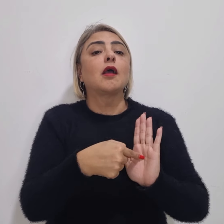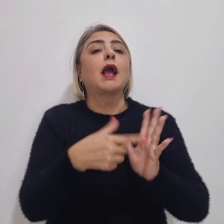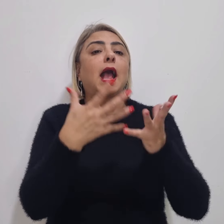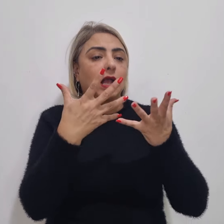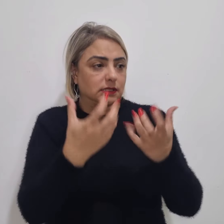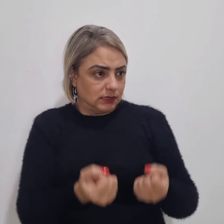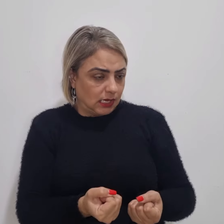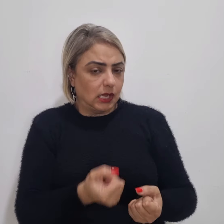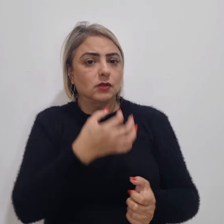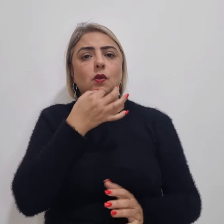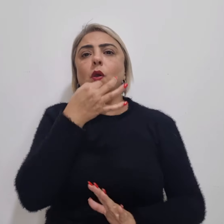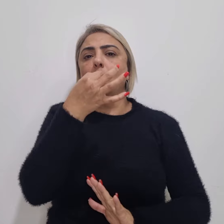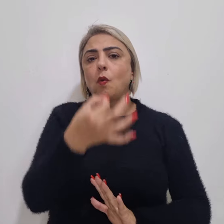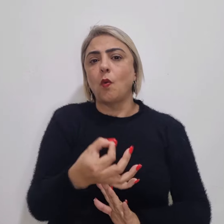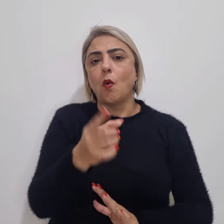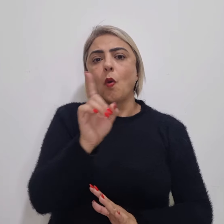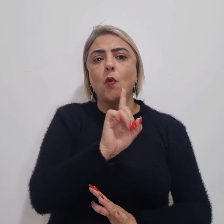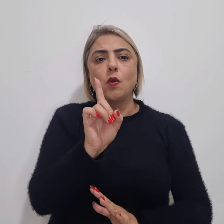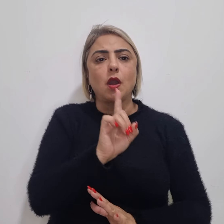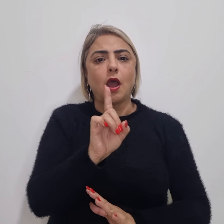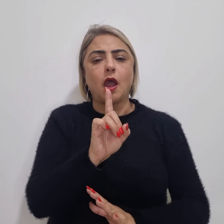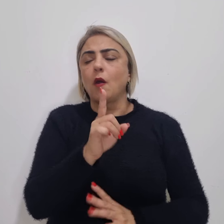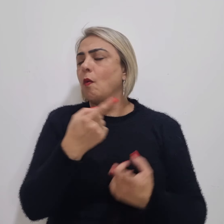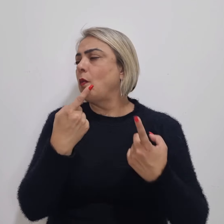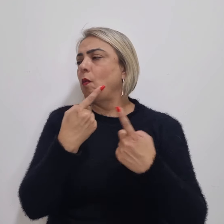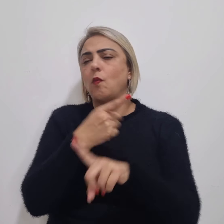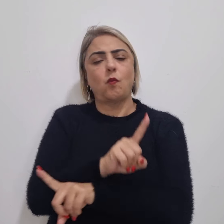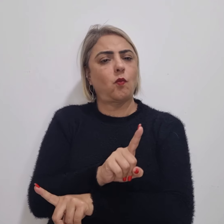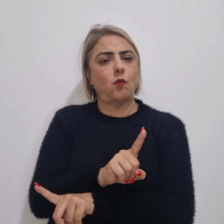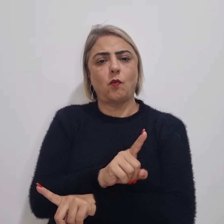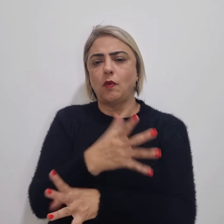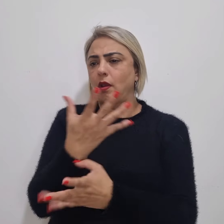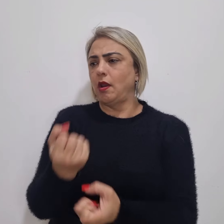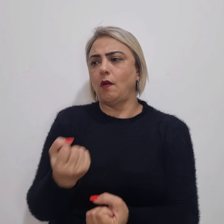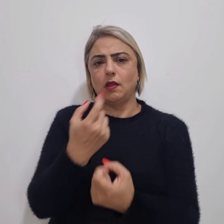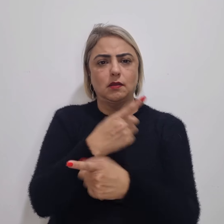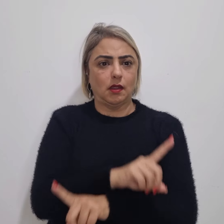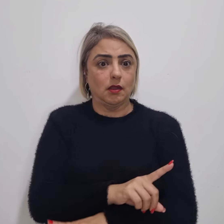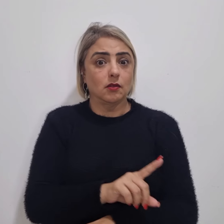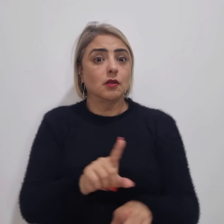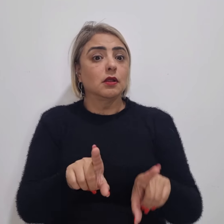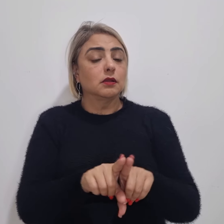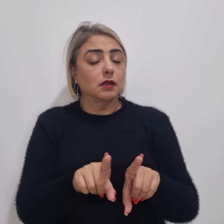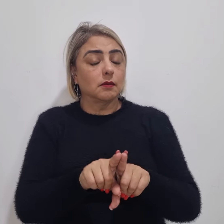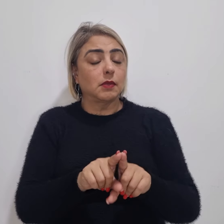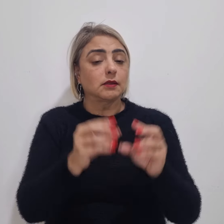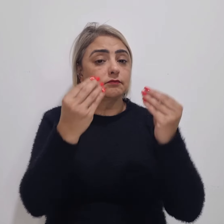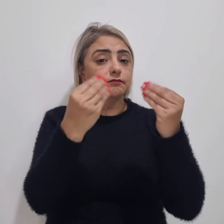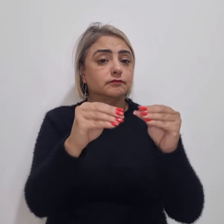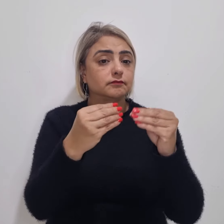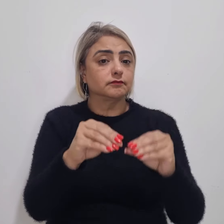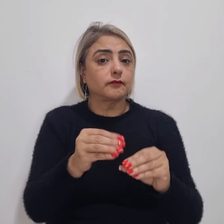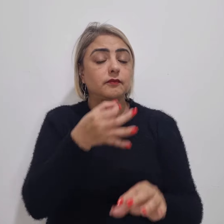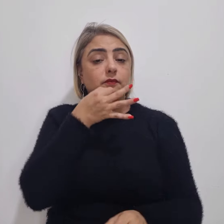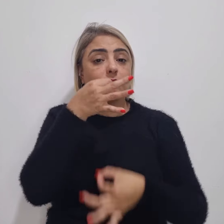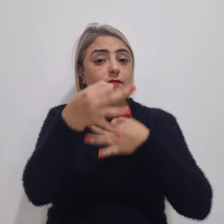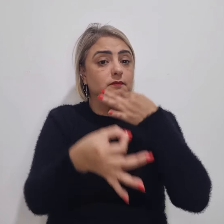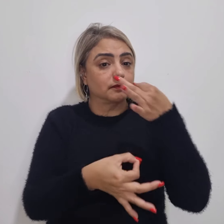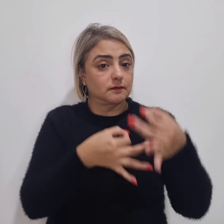proposição ou discordo da proposição e também inserir um comentário. O